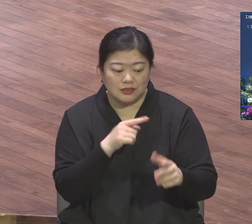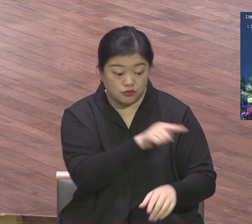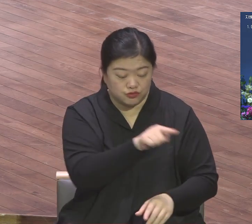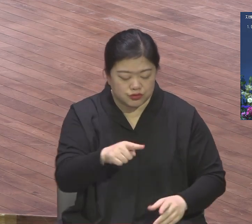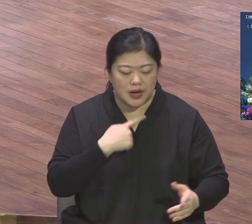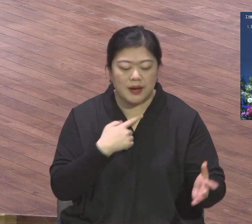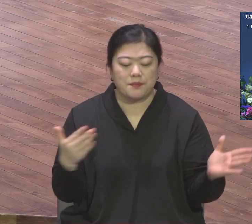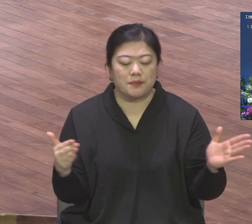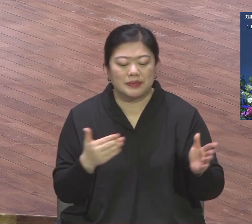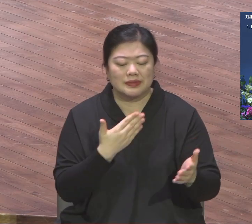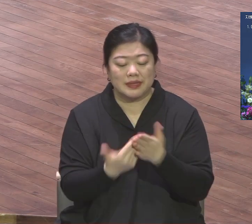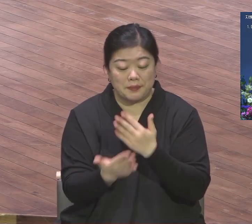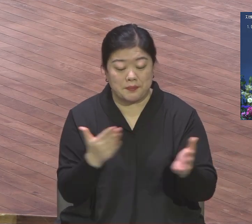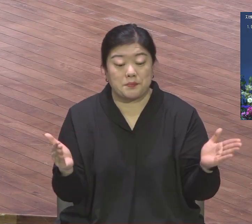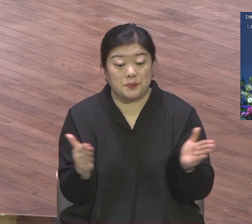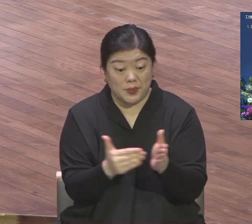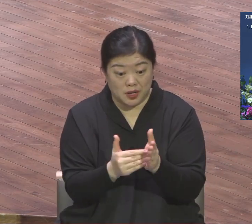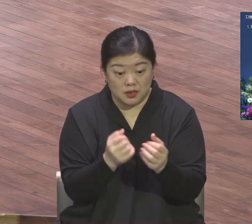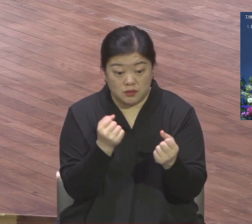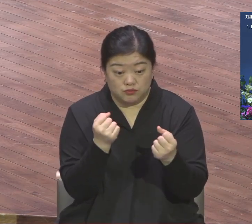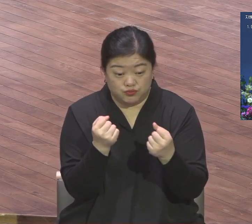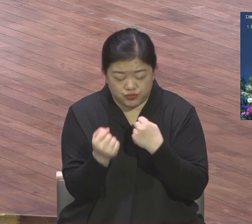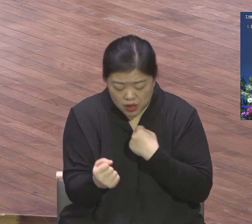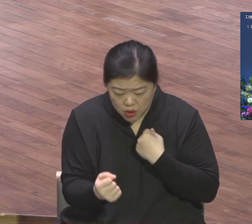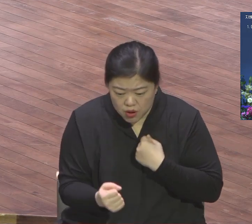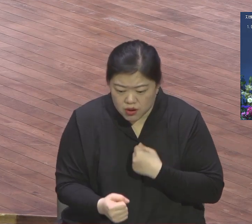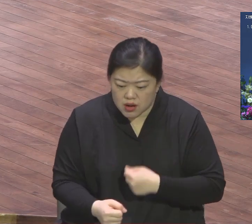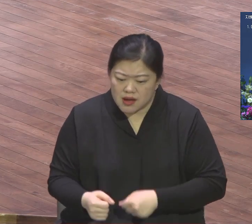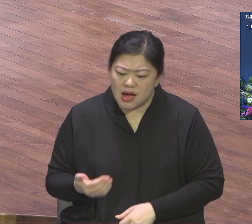속아가지고 하나님 말씀과 상관없이